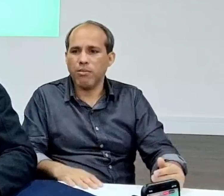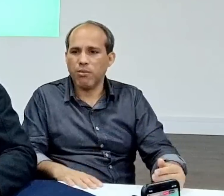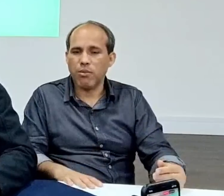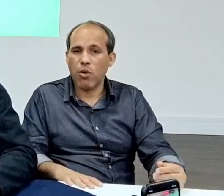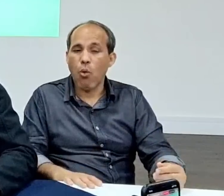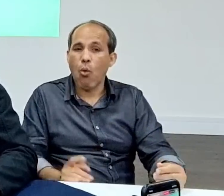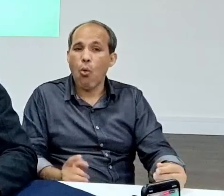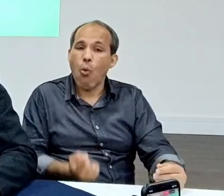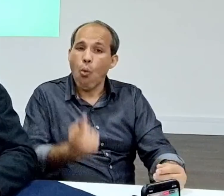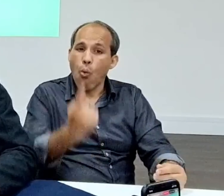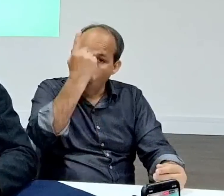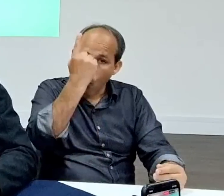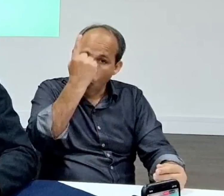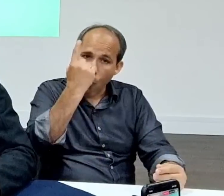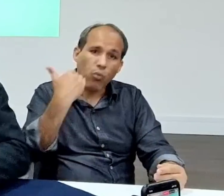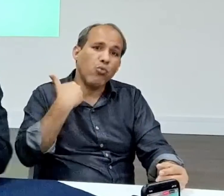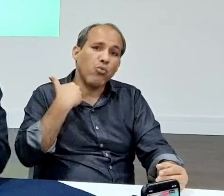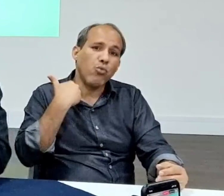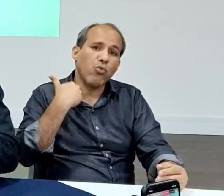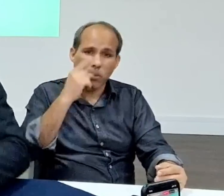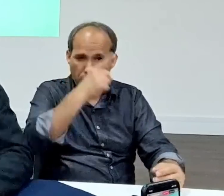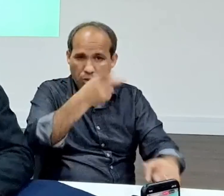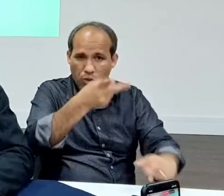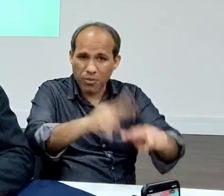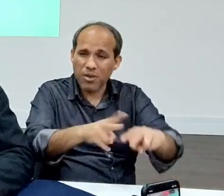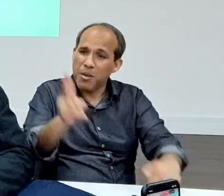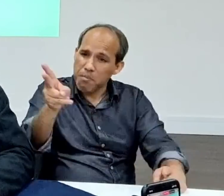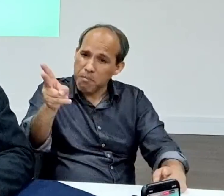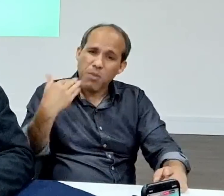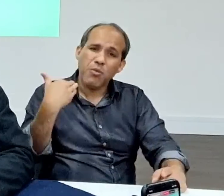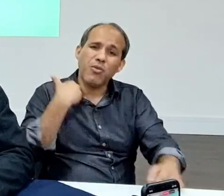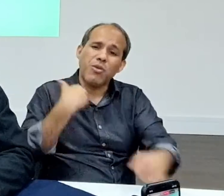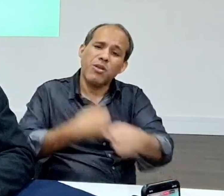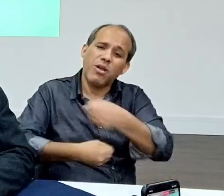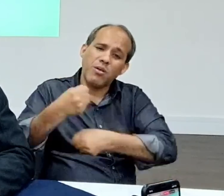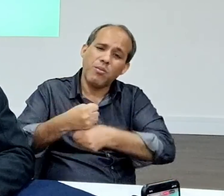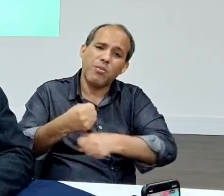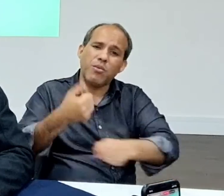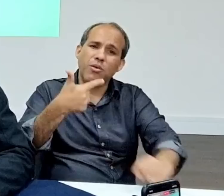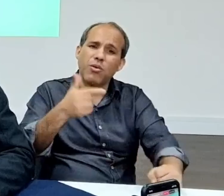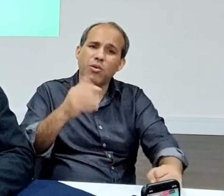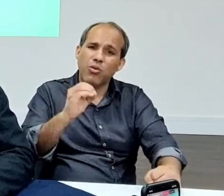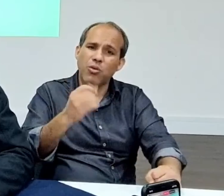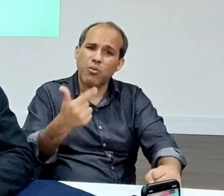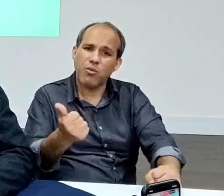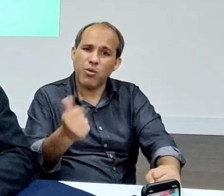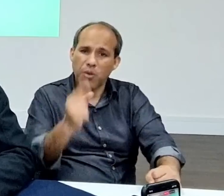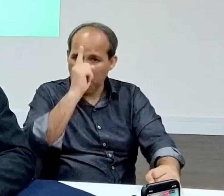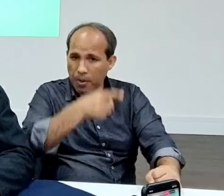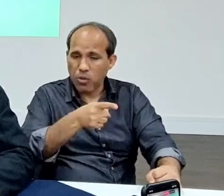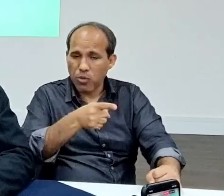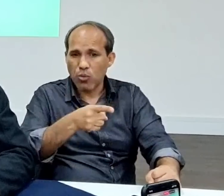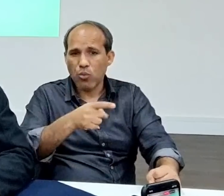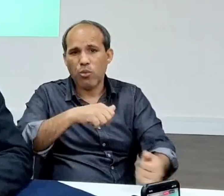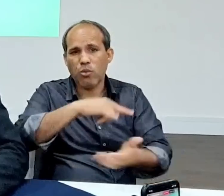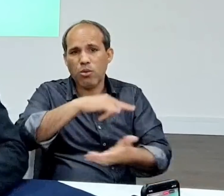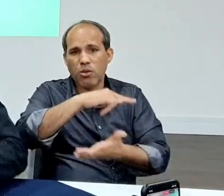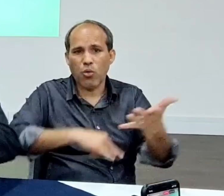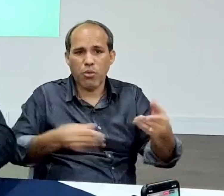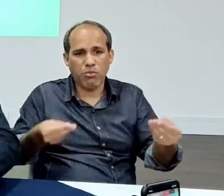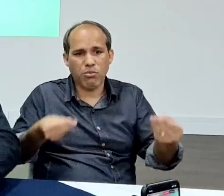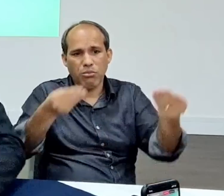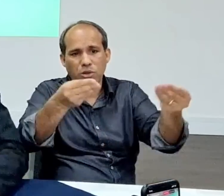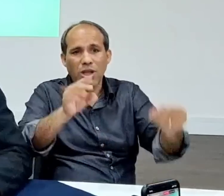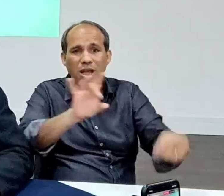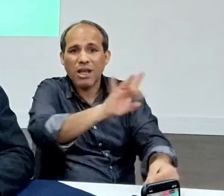O juiz que decretou a prisão foi o mesmo que ano passado deu uma sentença, né, a liminar, cada